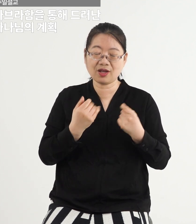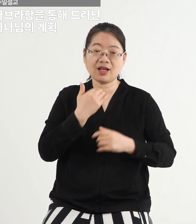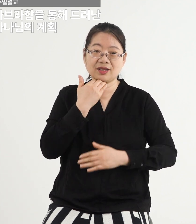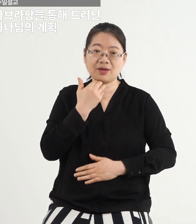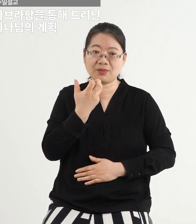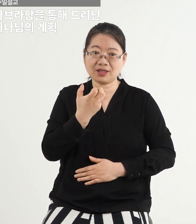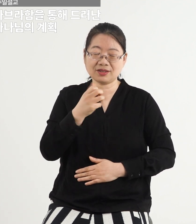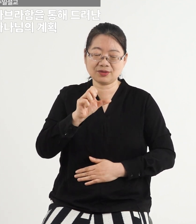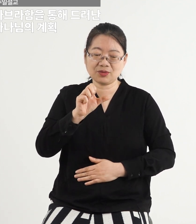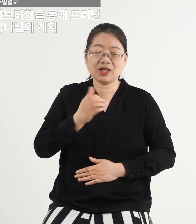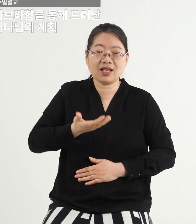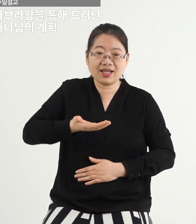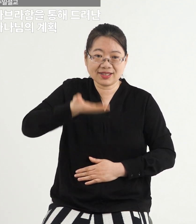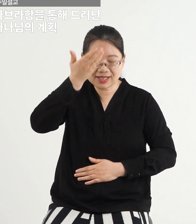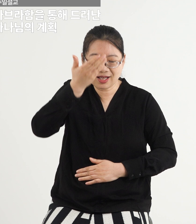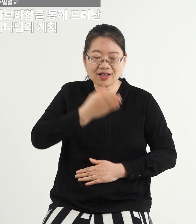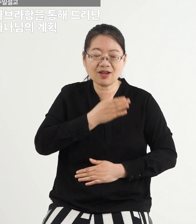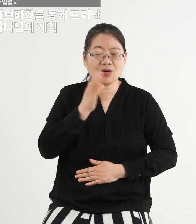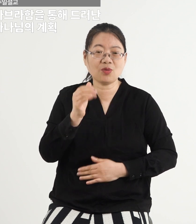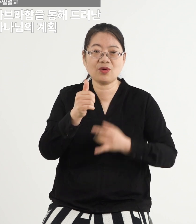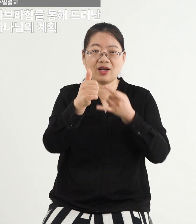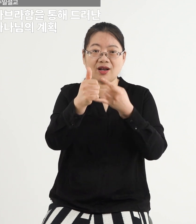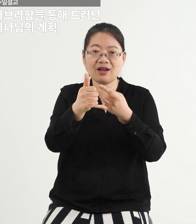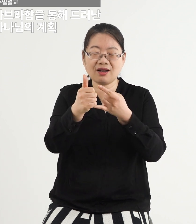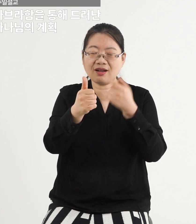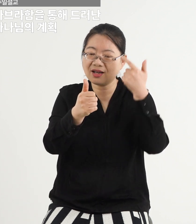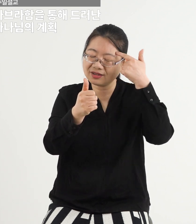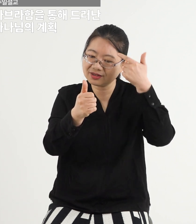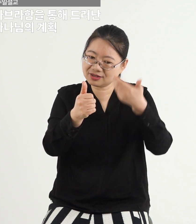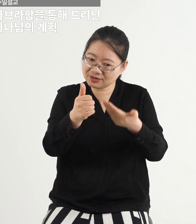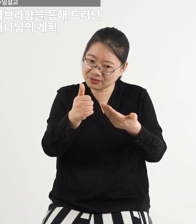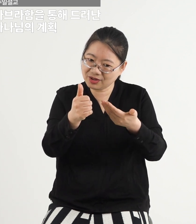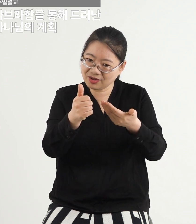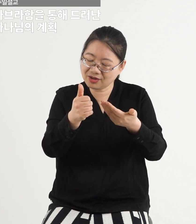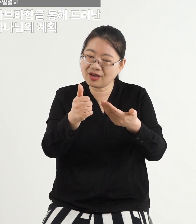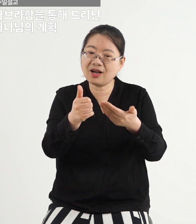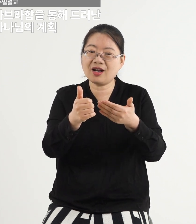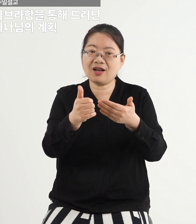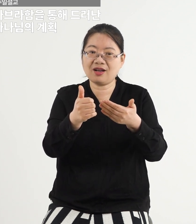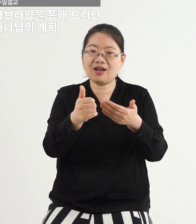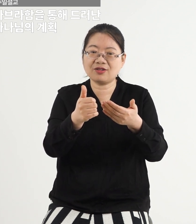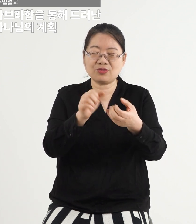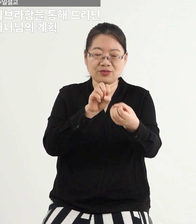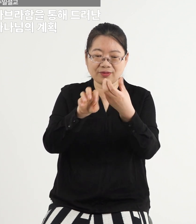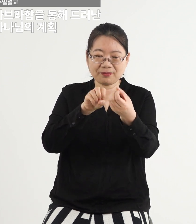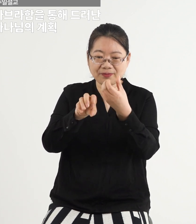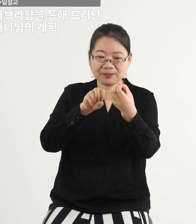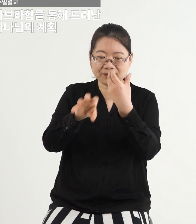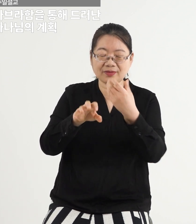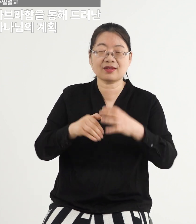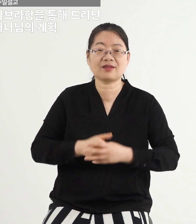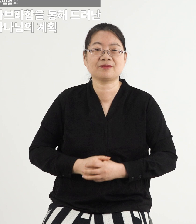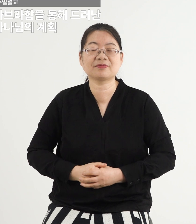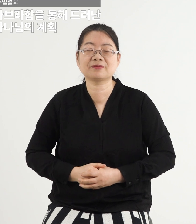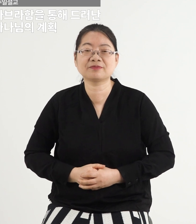85세가 넘으신 어르신들에게 딱 질문을 하나 던지고 설문을 했어요.